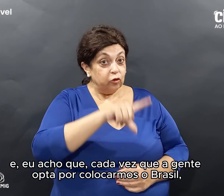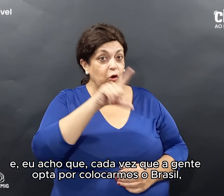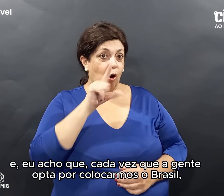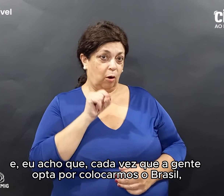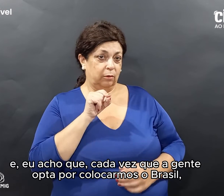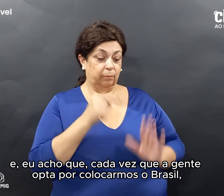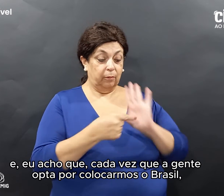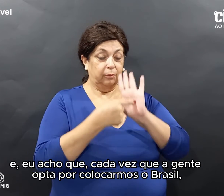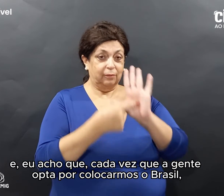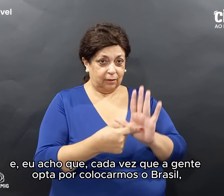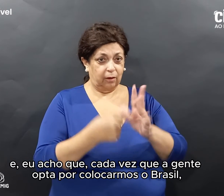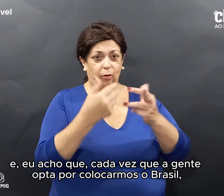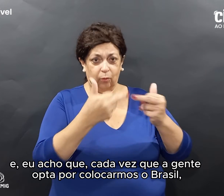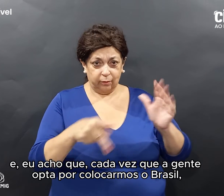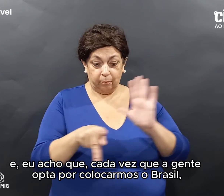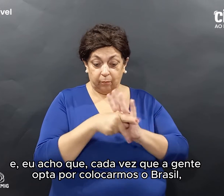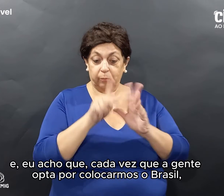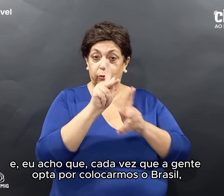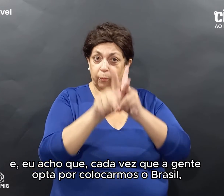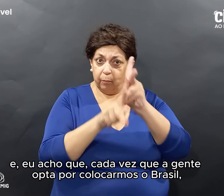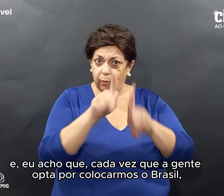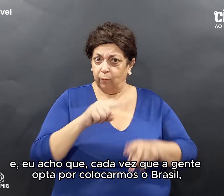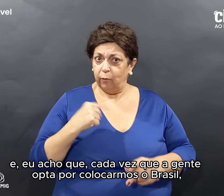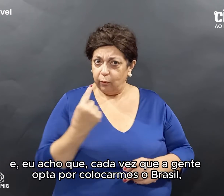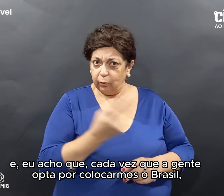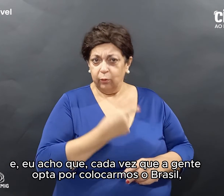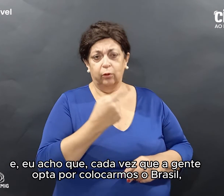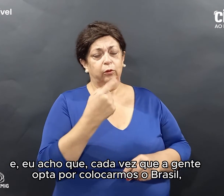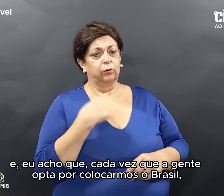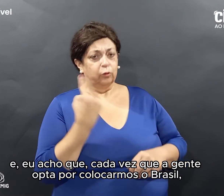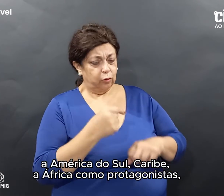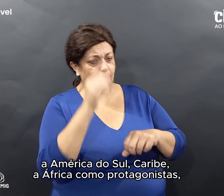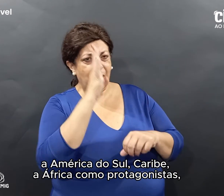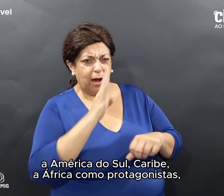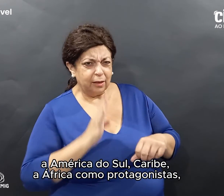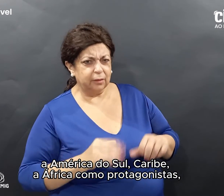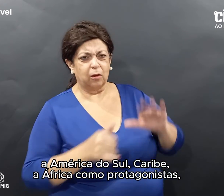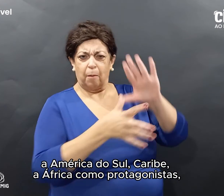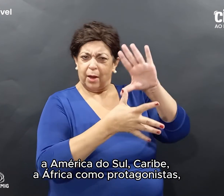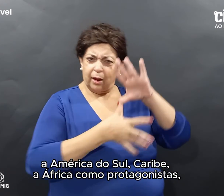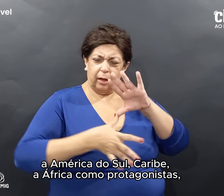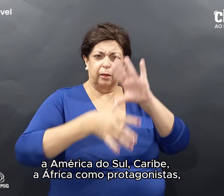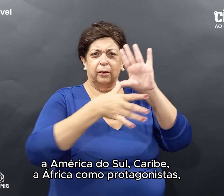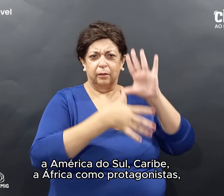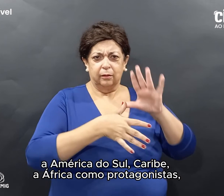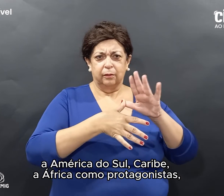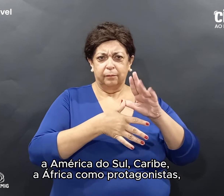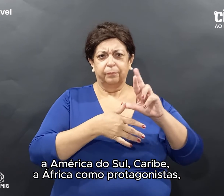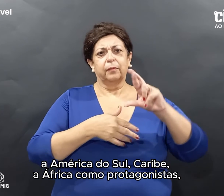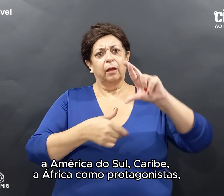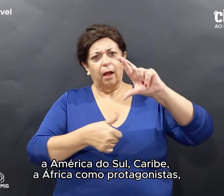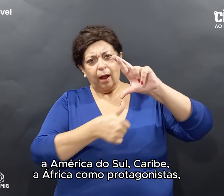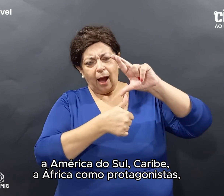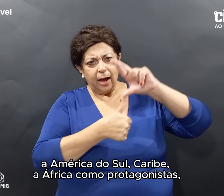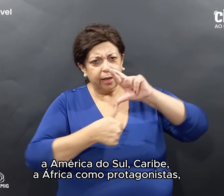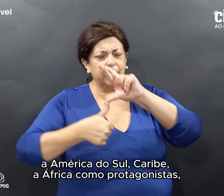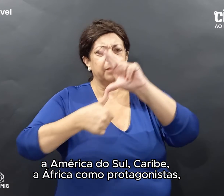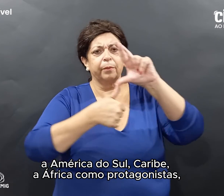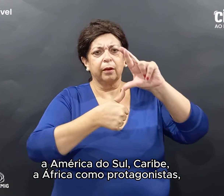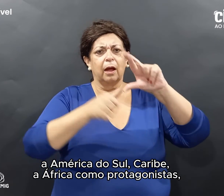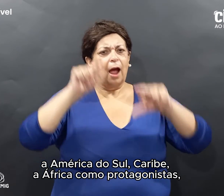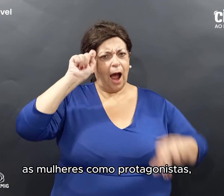por colocarmos, né, o Brasil, a América do Sul, o Caribe, a África